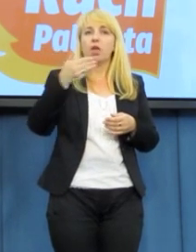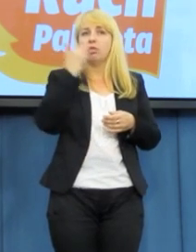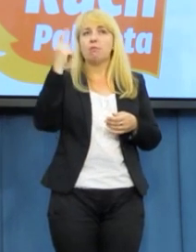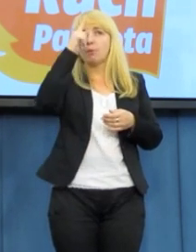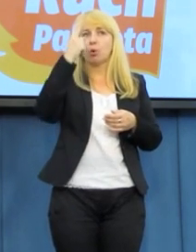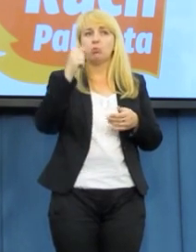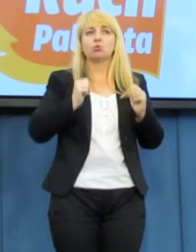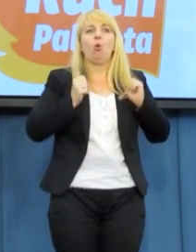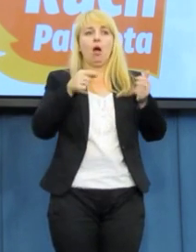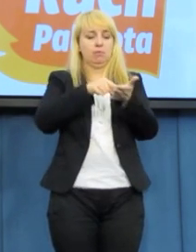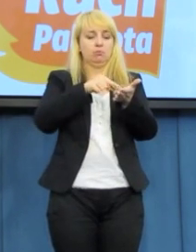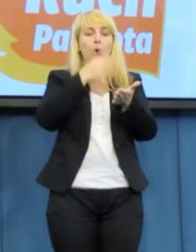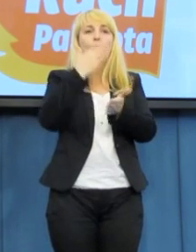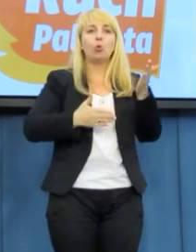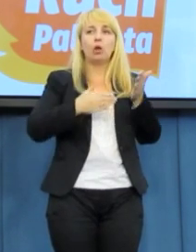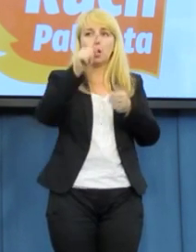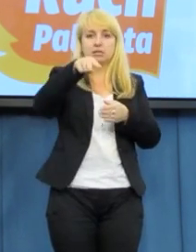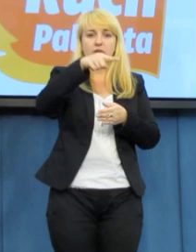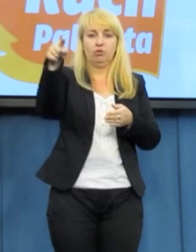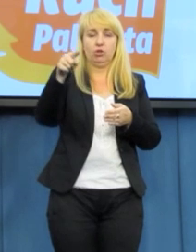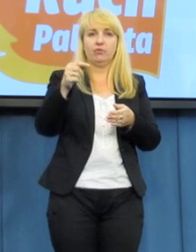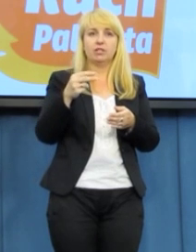tą ulgę zlikwidować. To pokazuje,